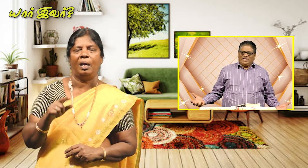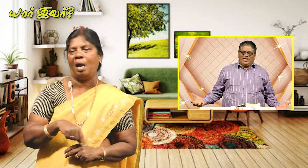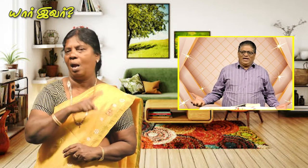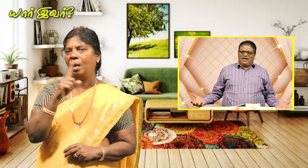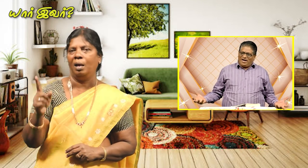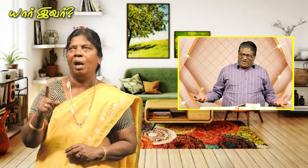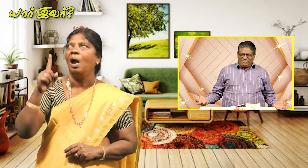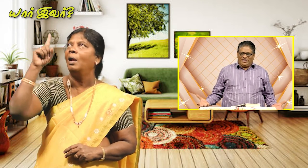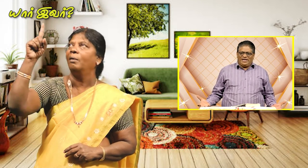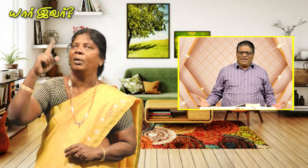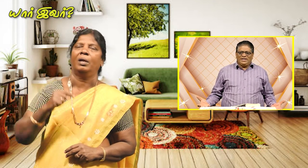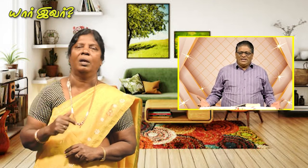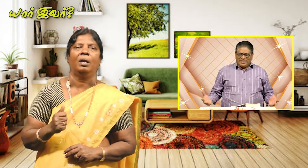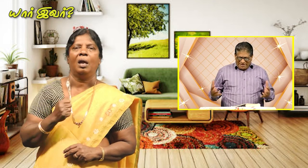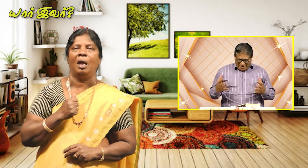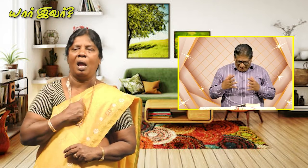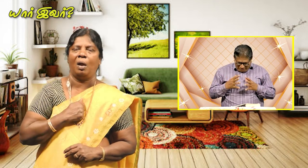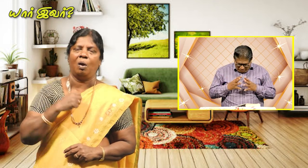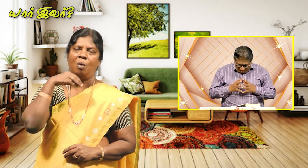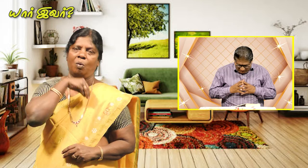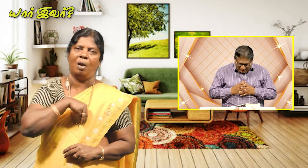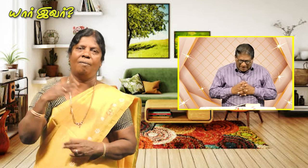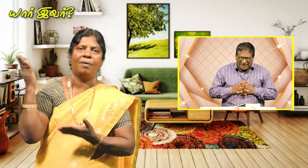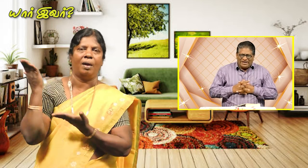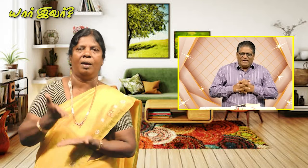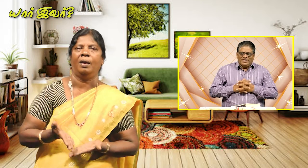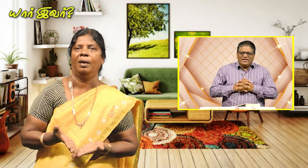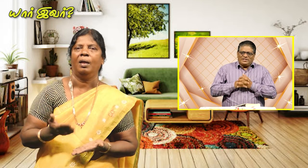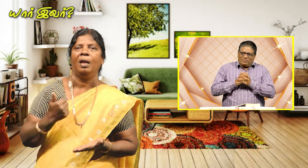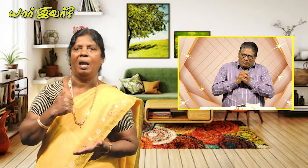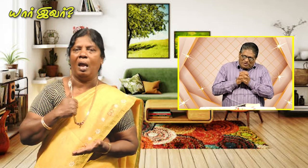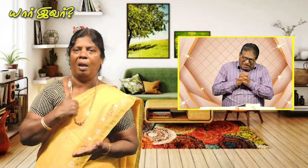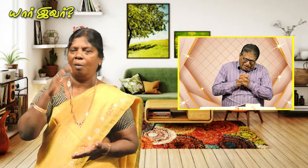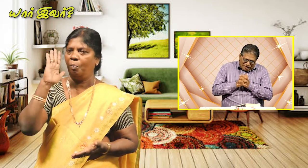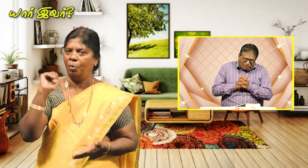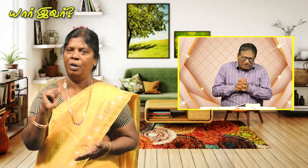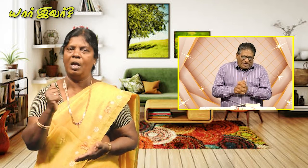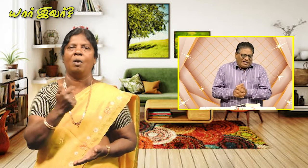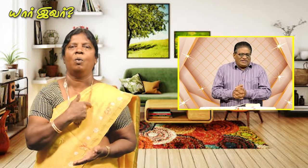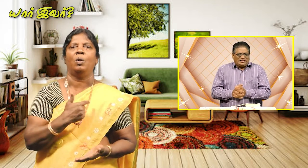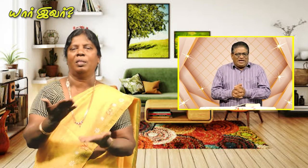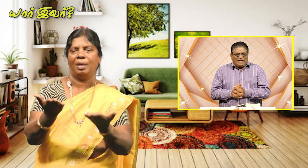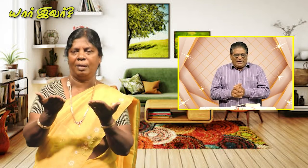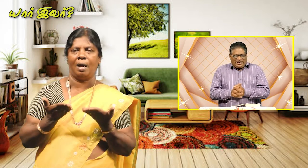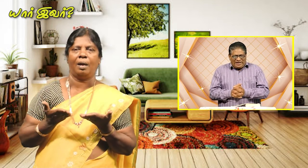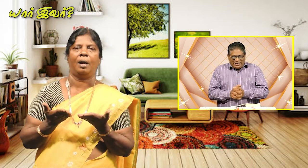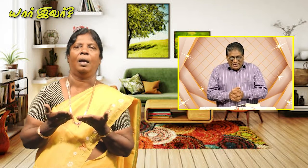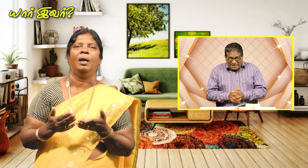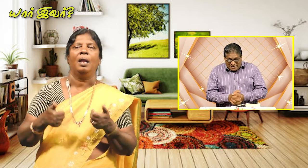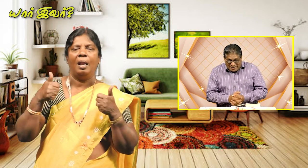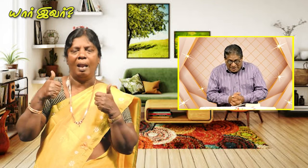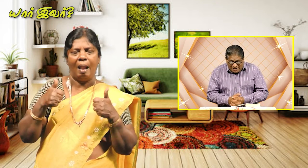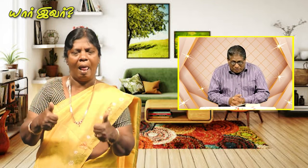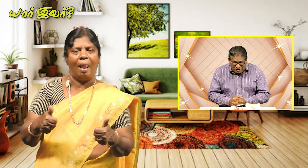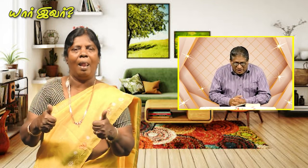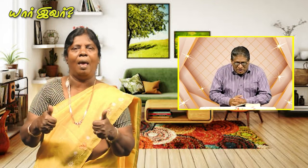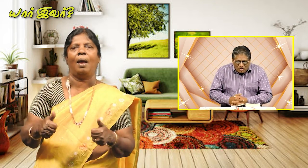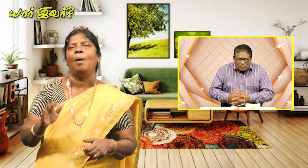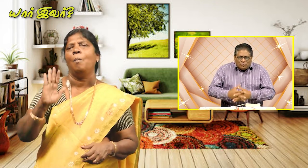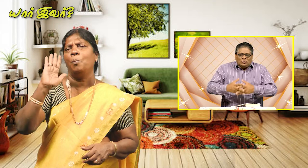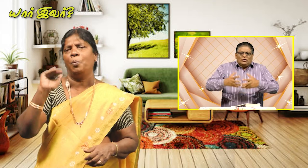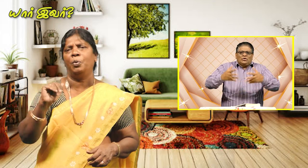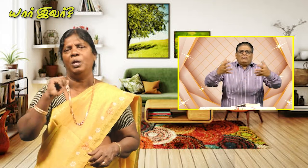ஆண்டவரே சொல்லுவீங்களா, ஆண்டவரே நீங்க எனக்குள்ள வாங்க, இந்த புதிய இயல்புகளை எனக்கு தாங்க, என்ன